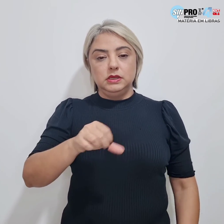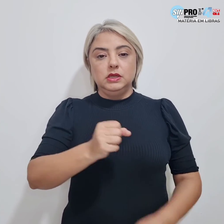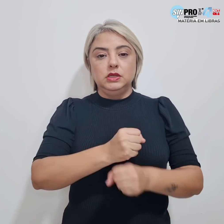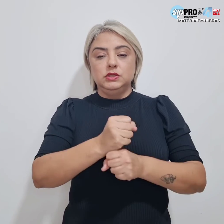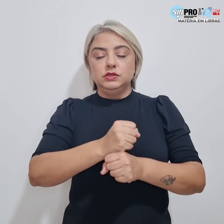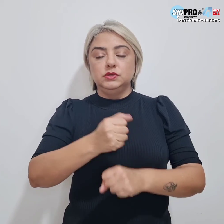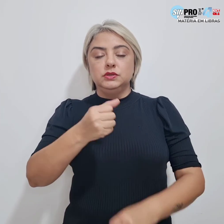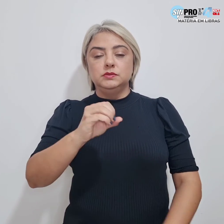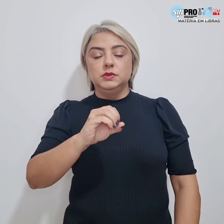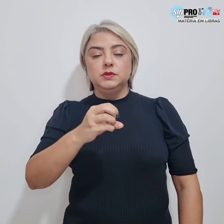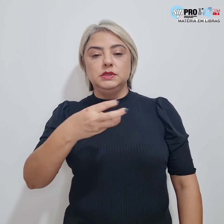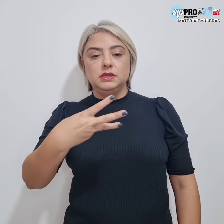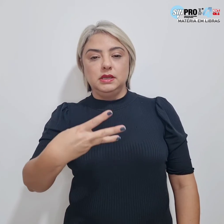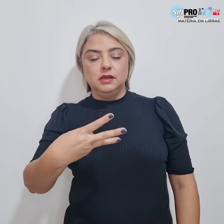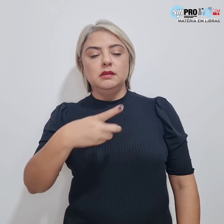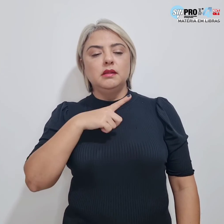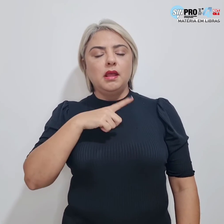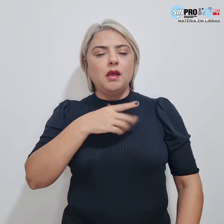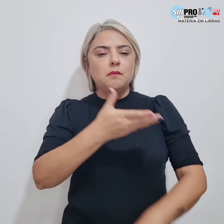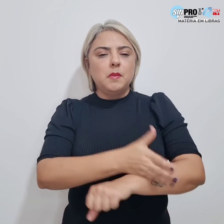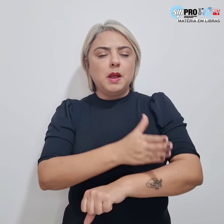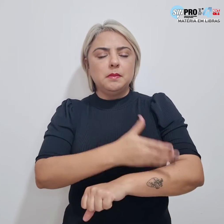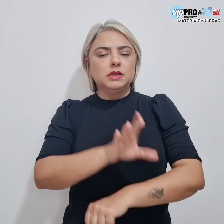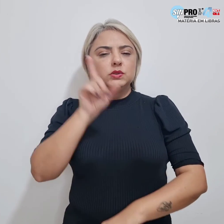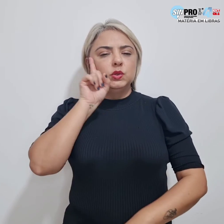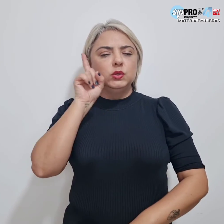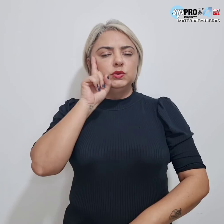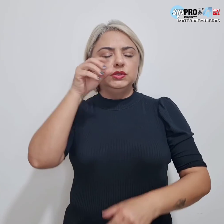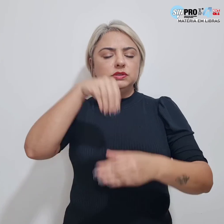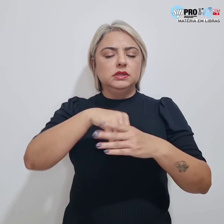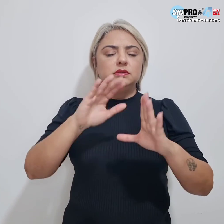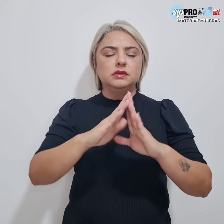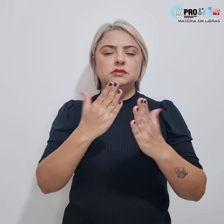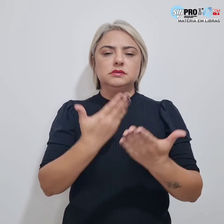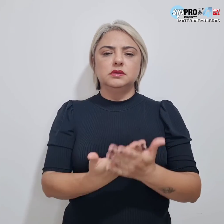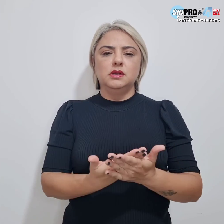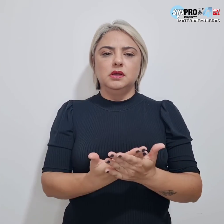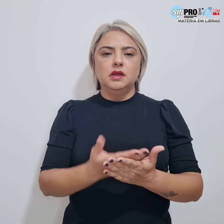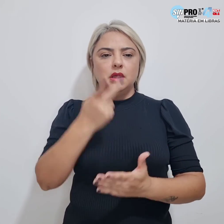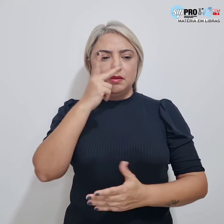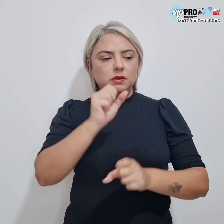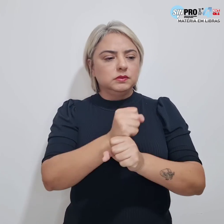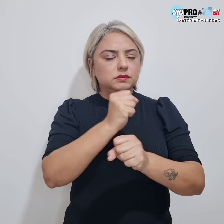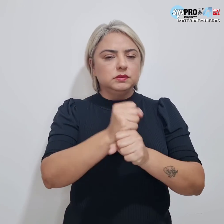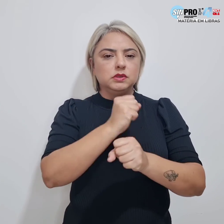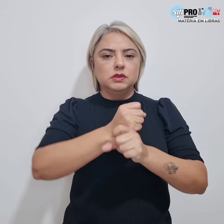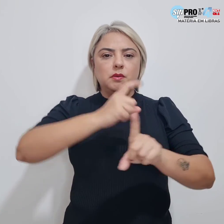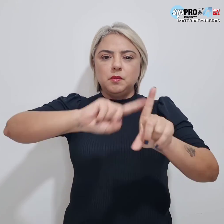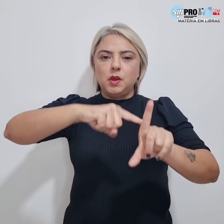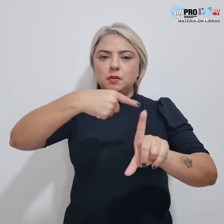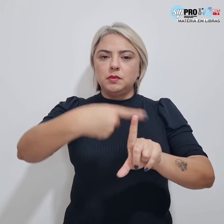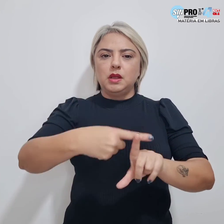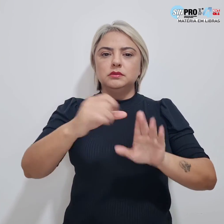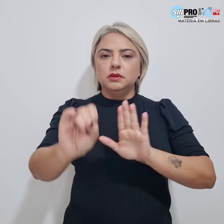10.639/2003 deve ser uma prática diária no ambiente escolar, para a construção positiva da identidade negra na